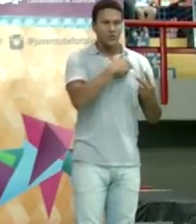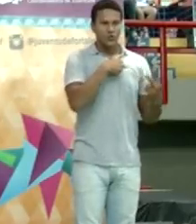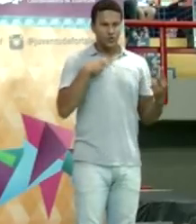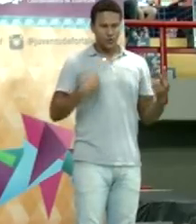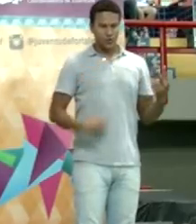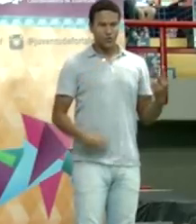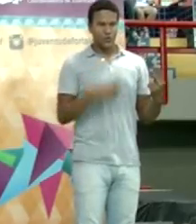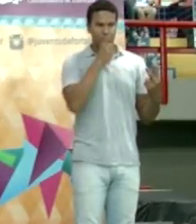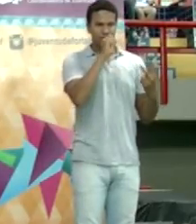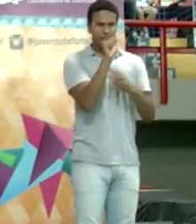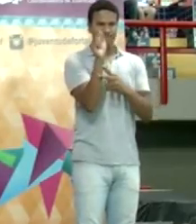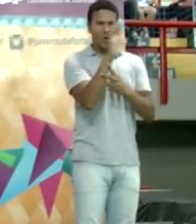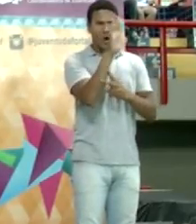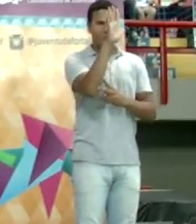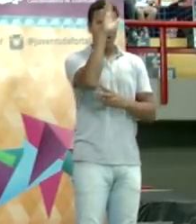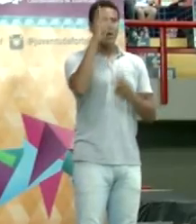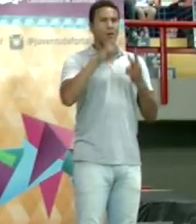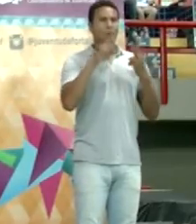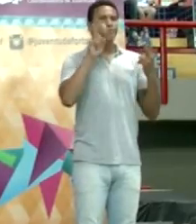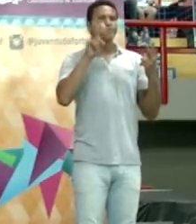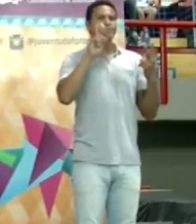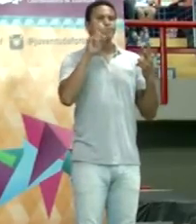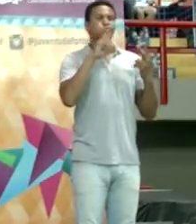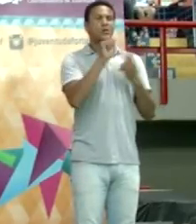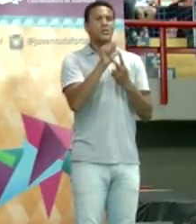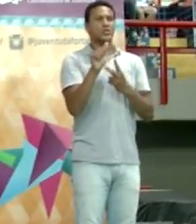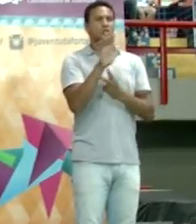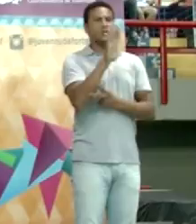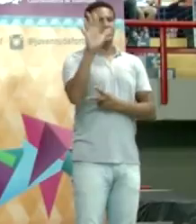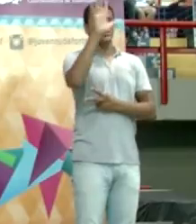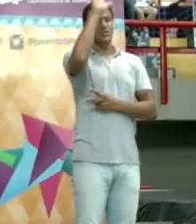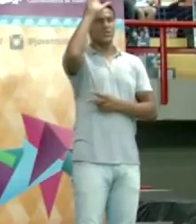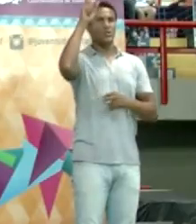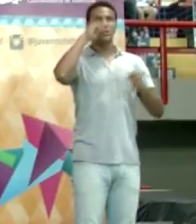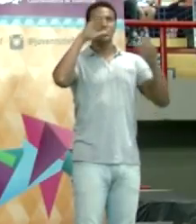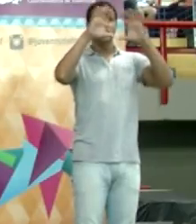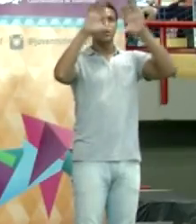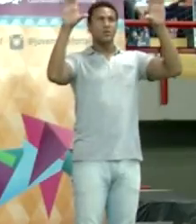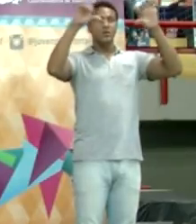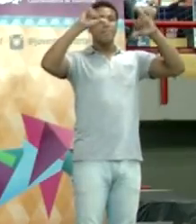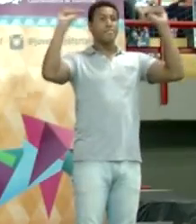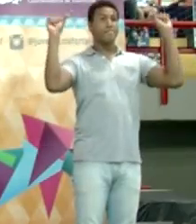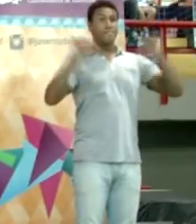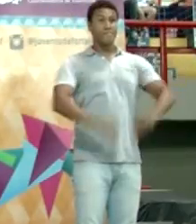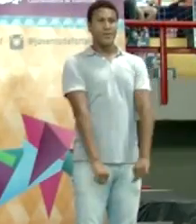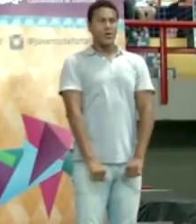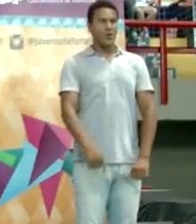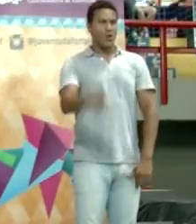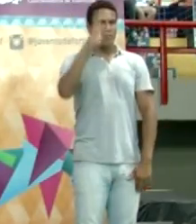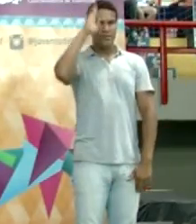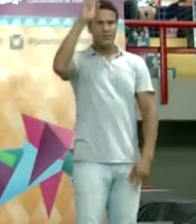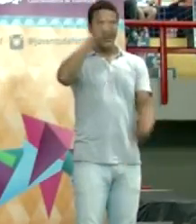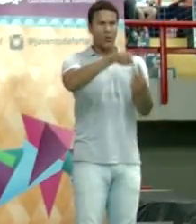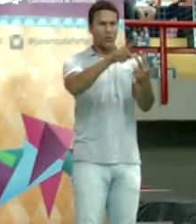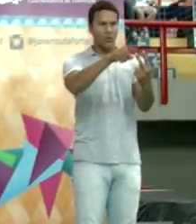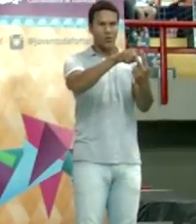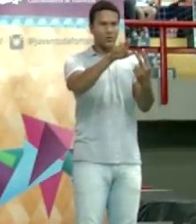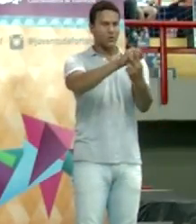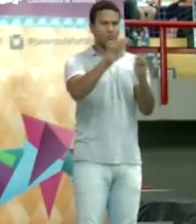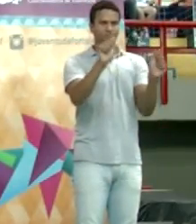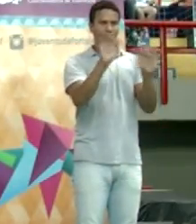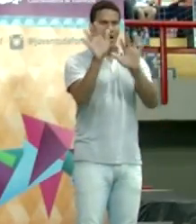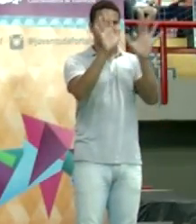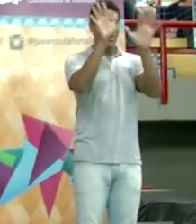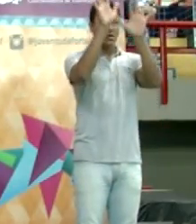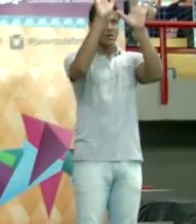China e os Estados Unidos. E ano passado, no final do ano passado, pela primeira vez, eles